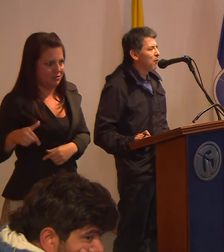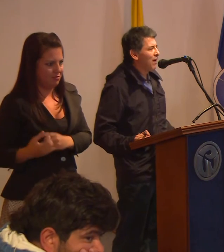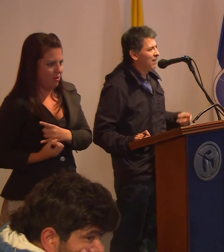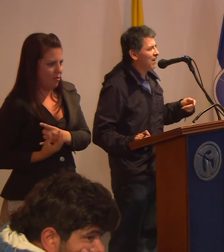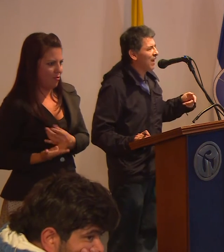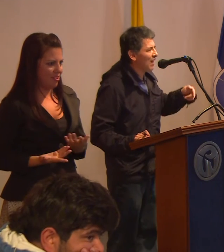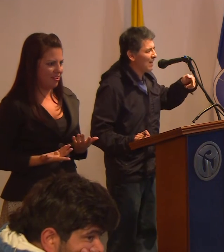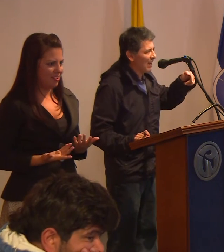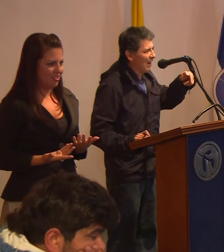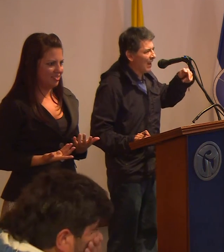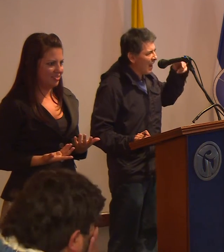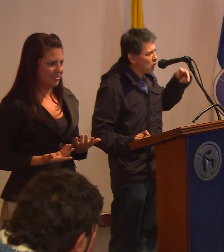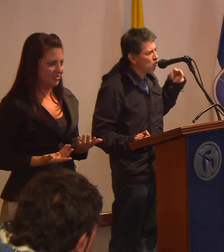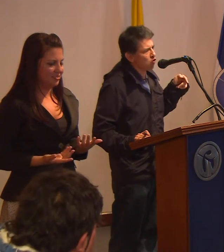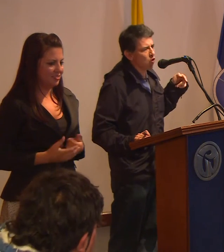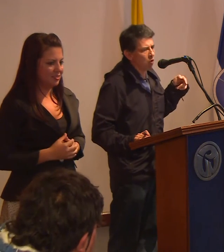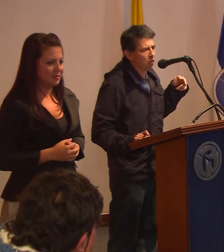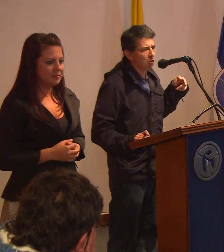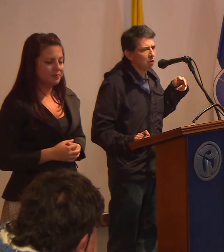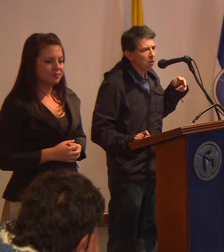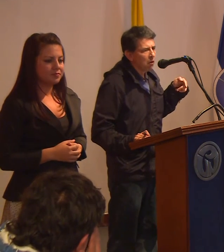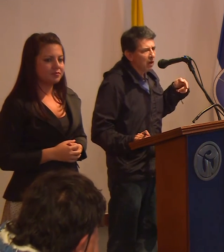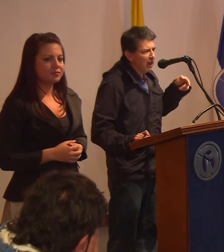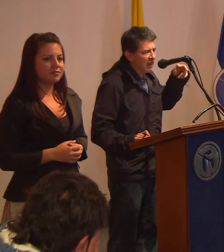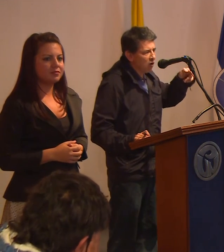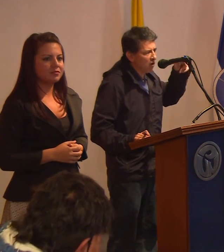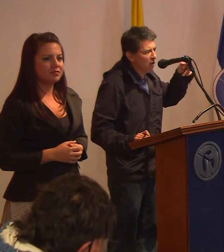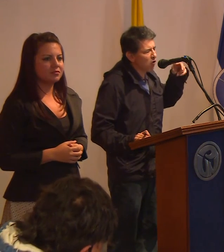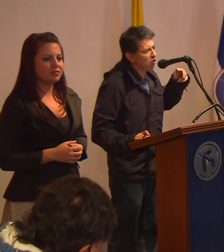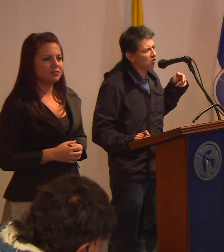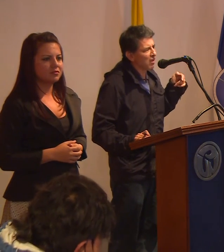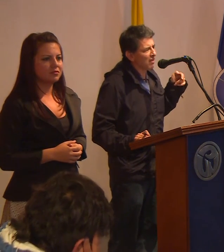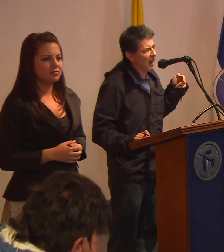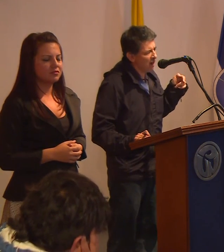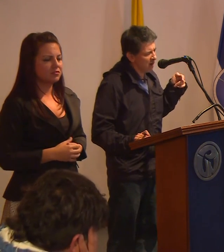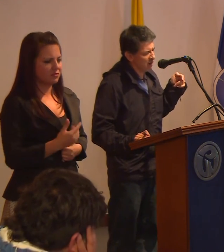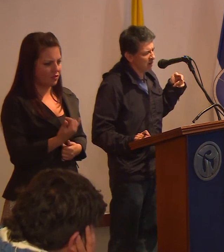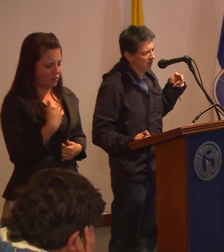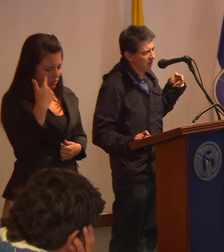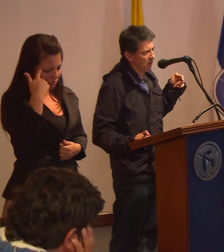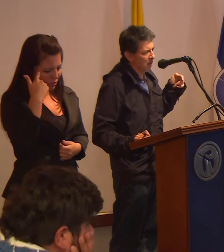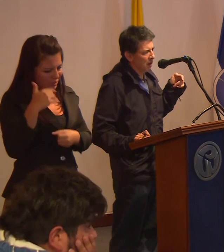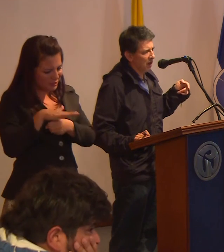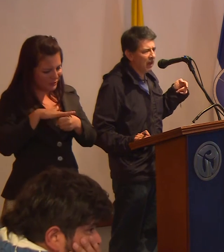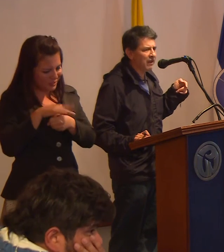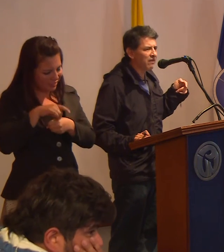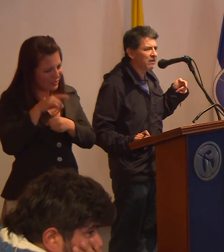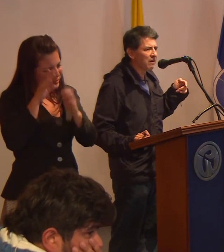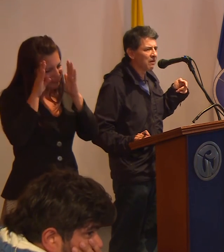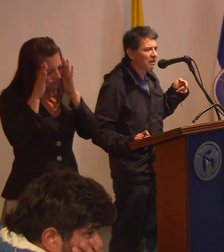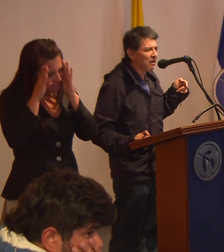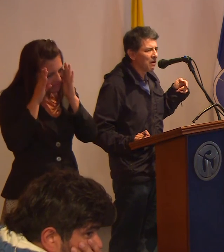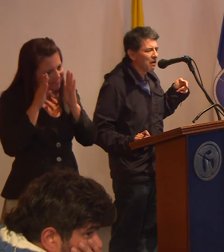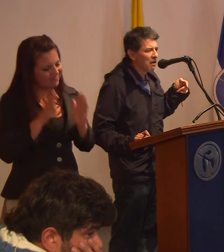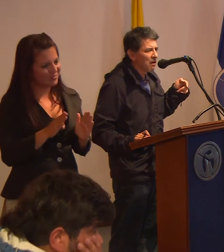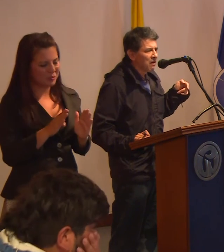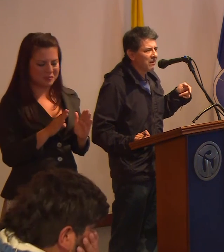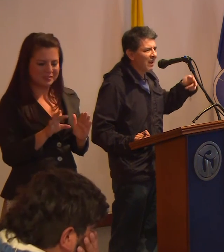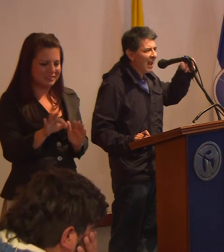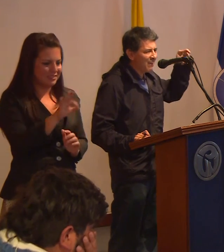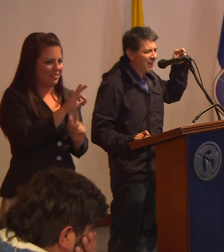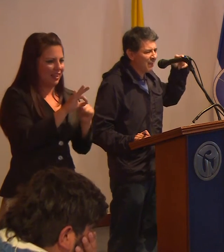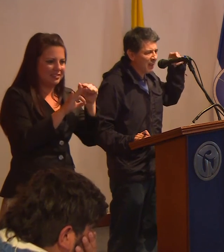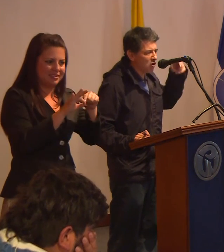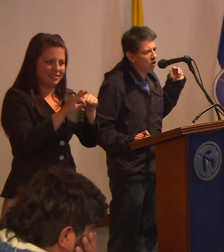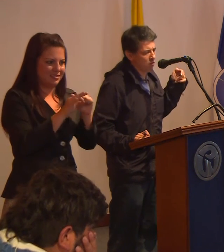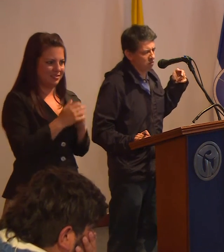Y me parece que el asunto en el que nos debemos concentrar es si